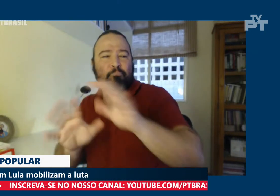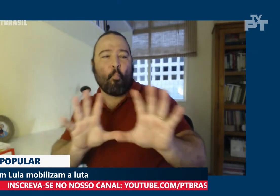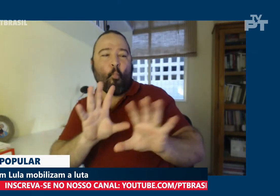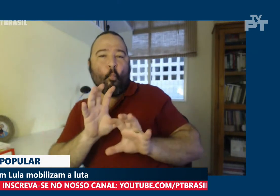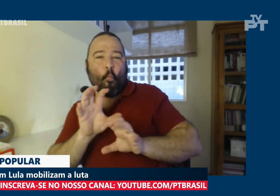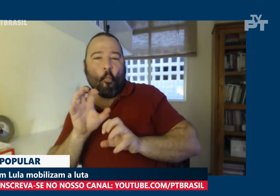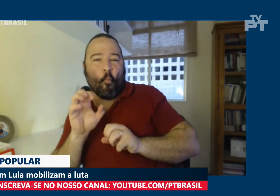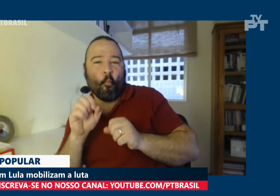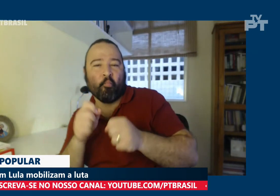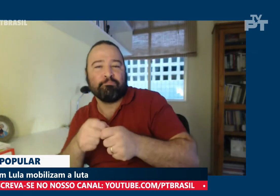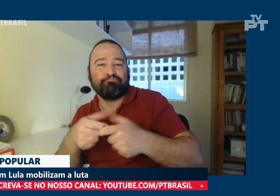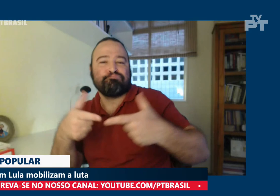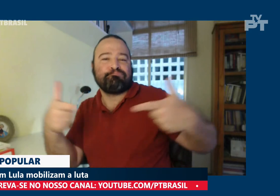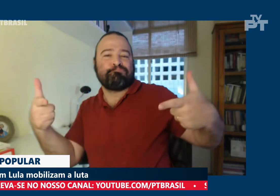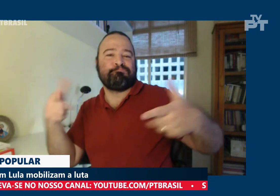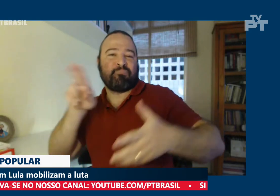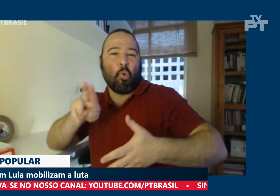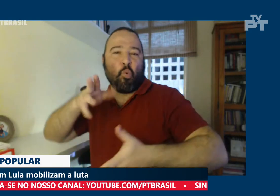tem esse objetivo